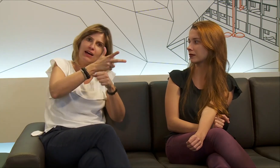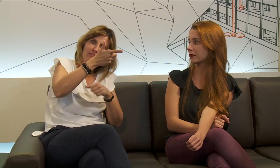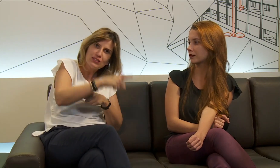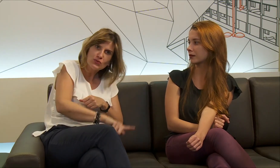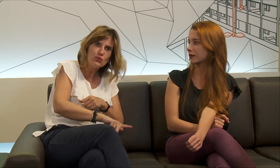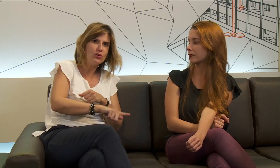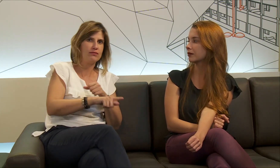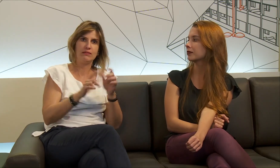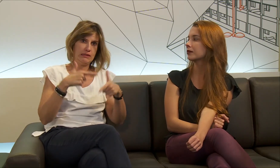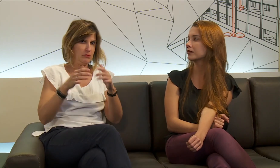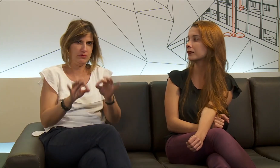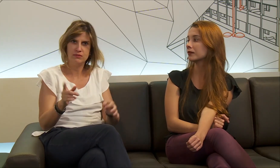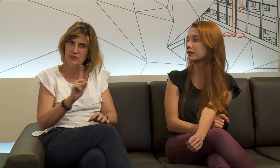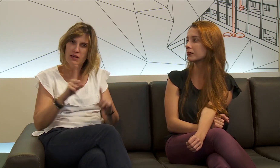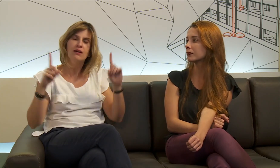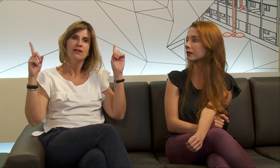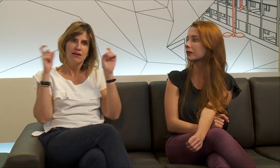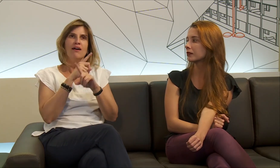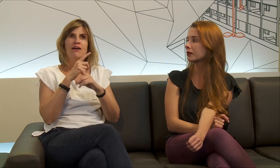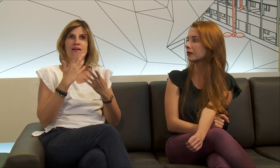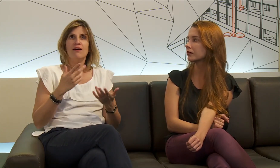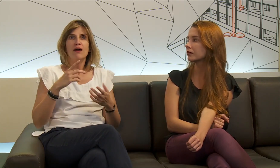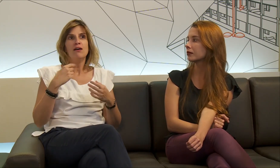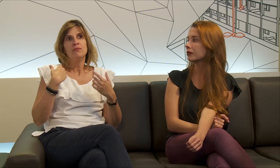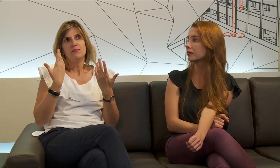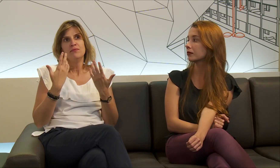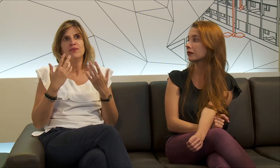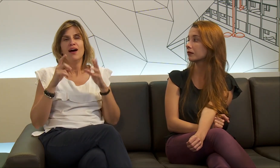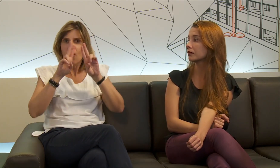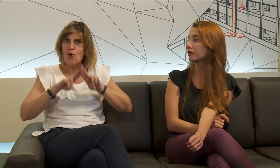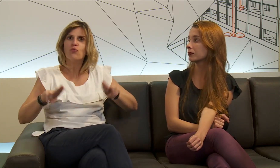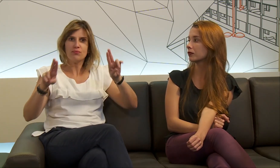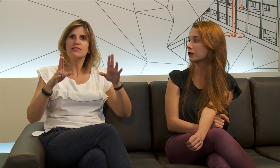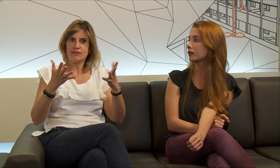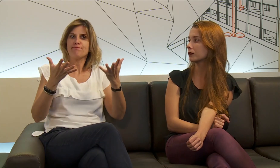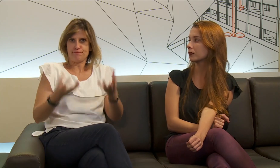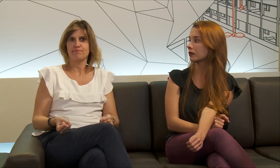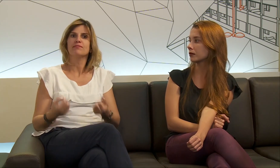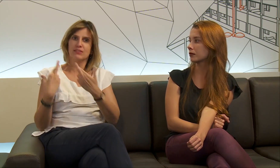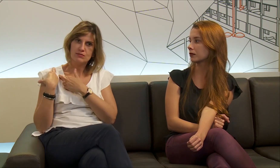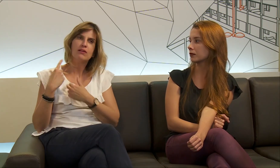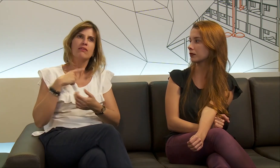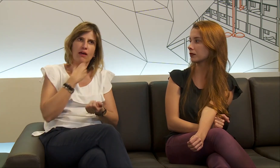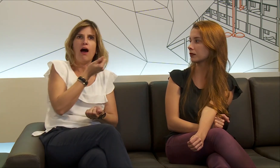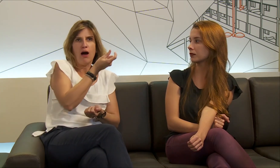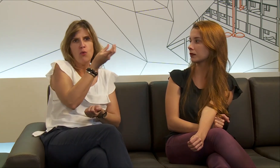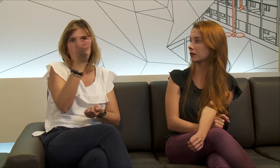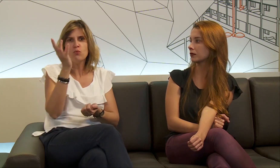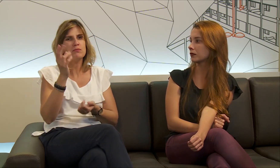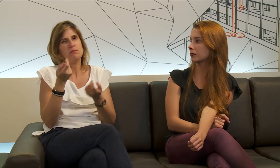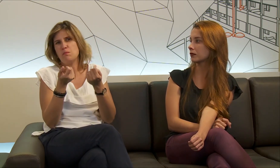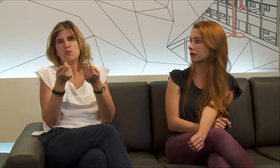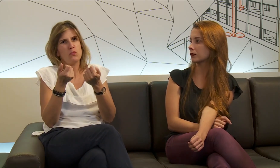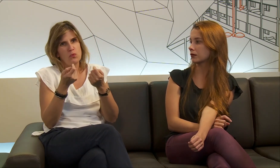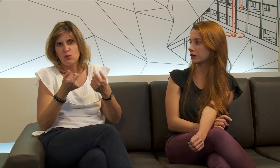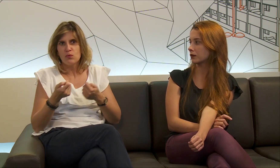com revisão, regravações. E a UFSC tem assumido esse trabalho de uma